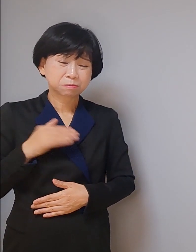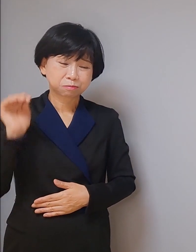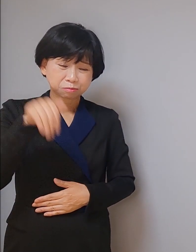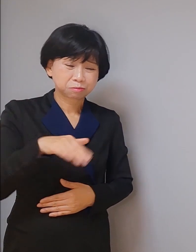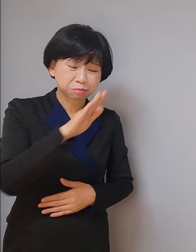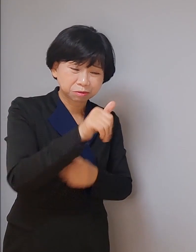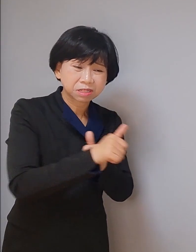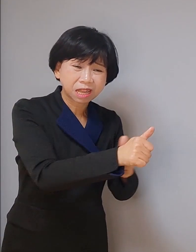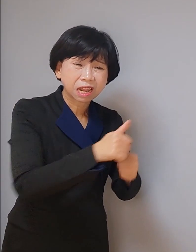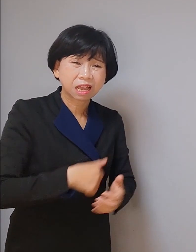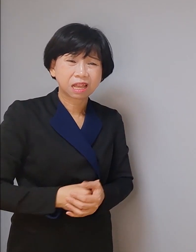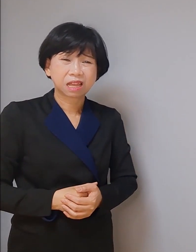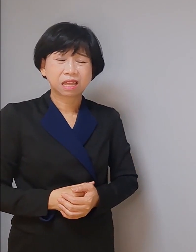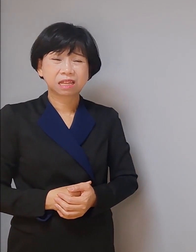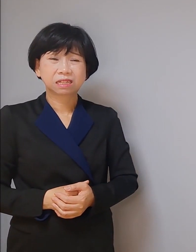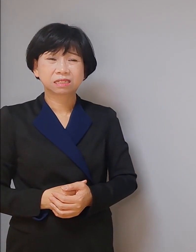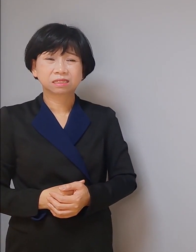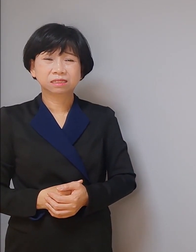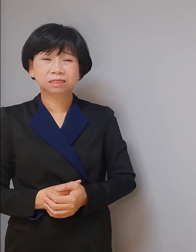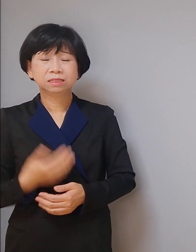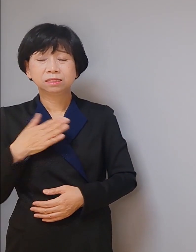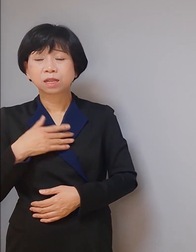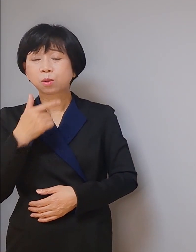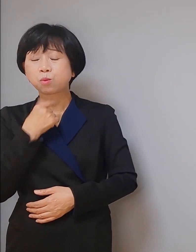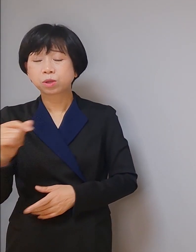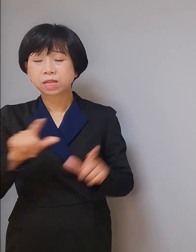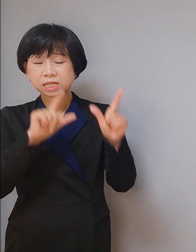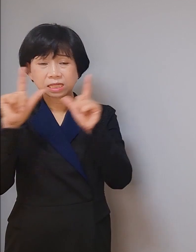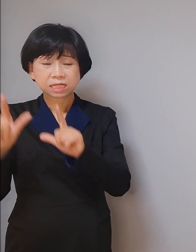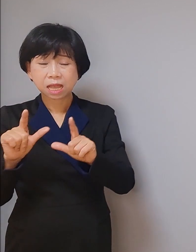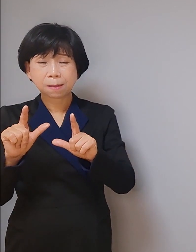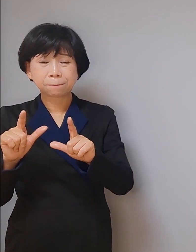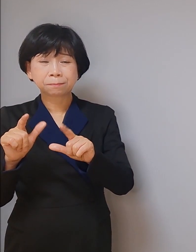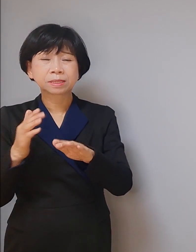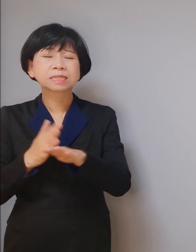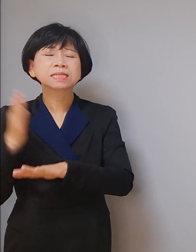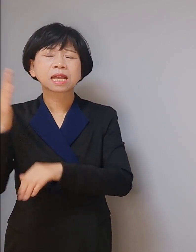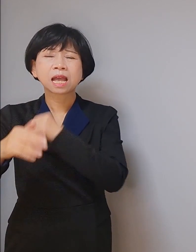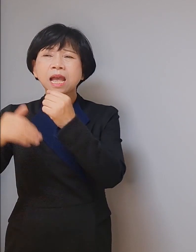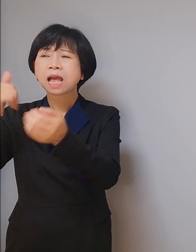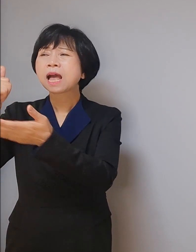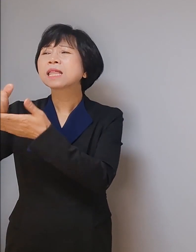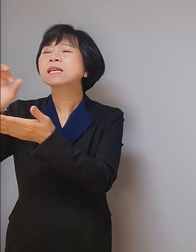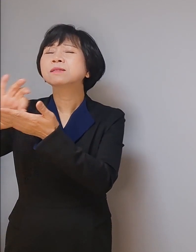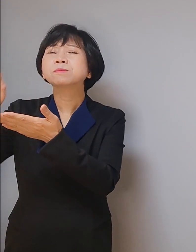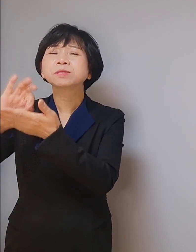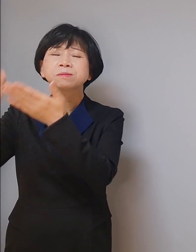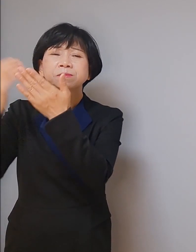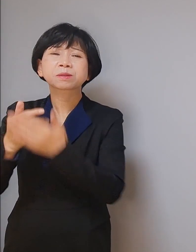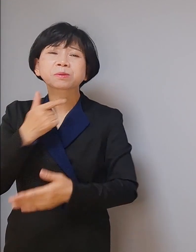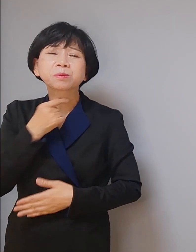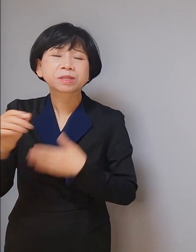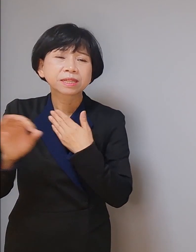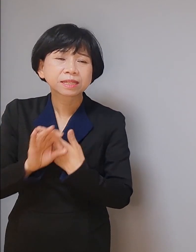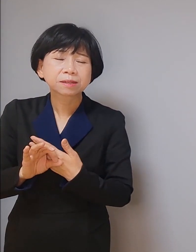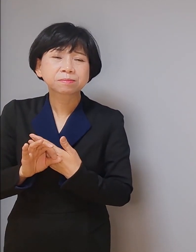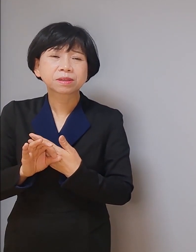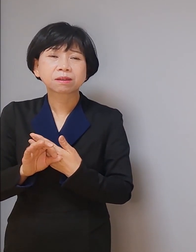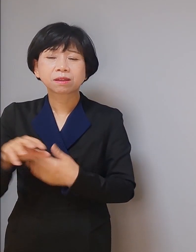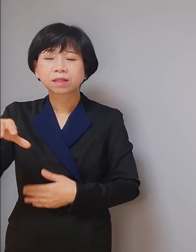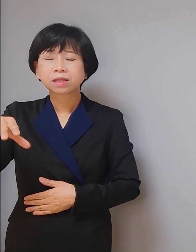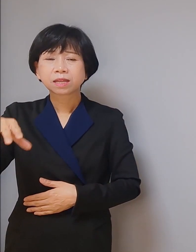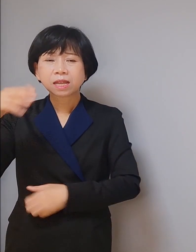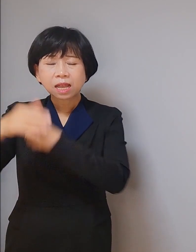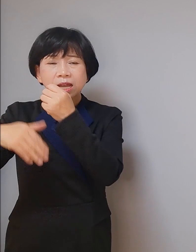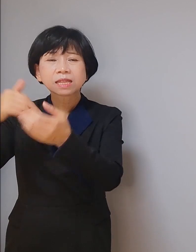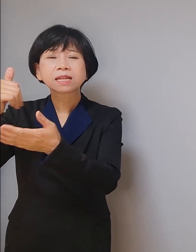겁니다. 그러나 내가 원하는 인생 이상으로 하나님의 도구로 쓰임받고 싶다면, 창조주가 설계하신